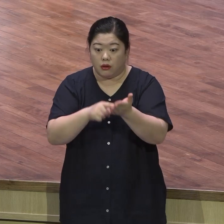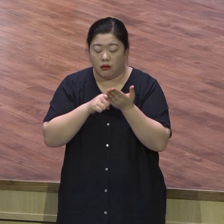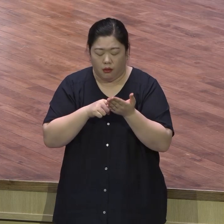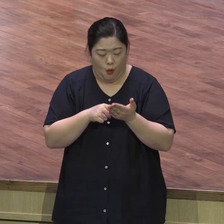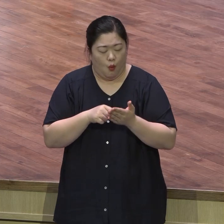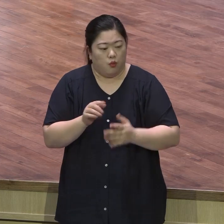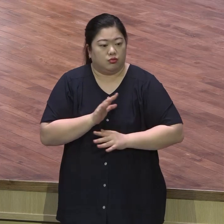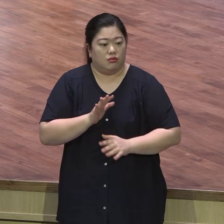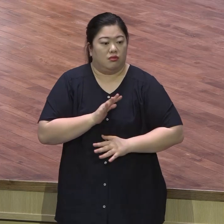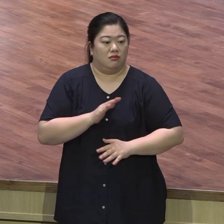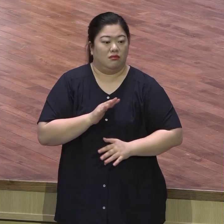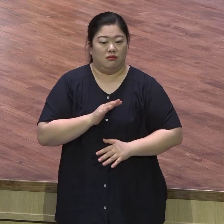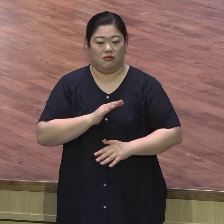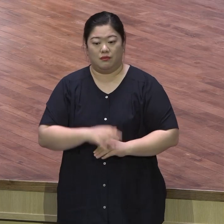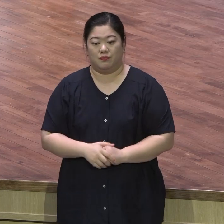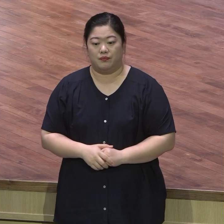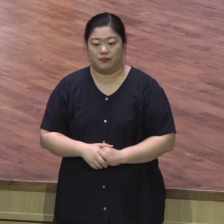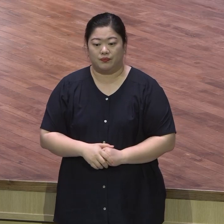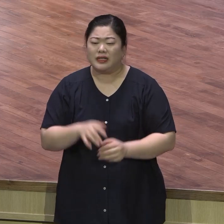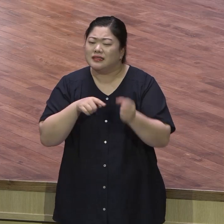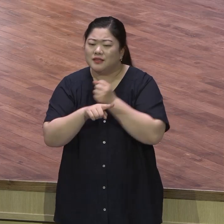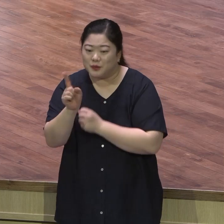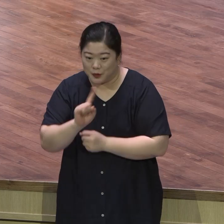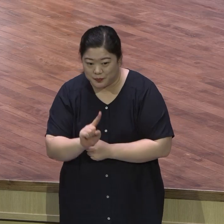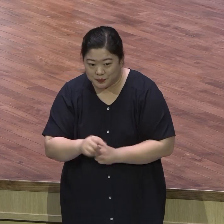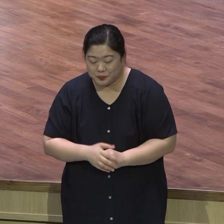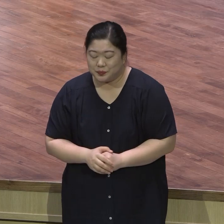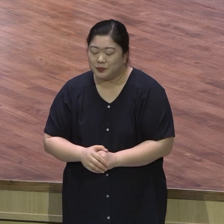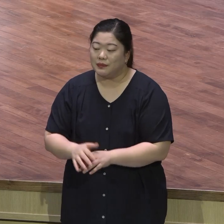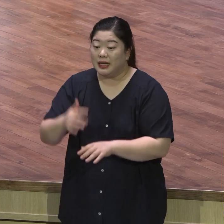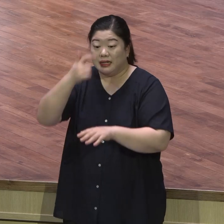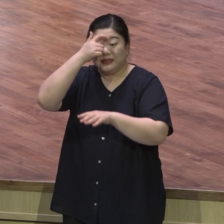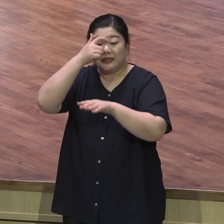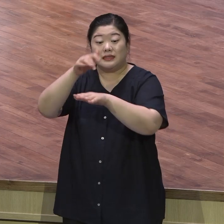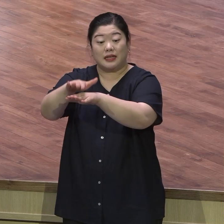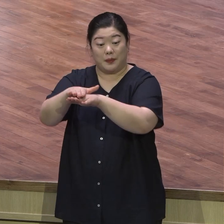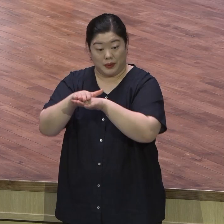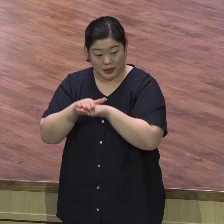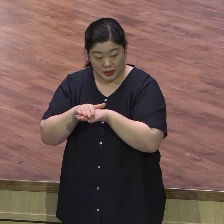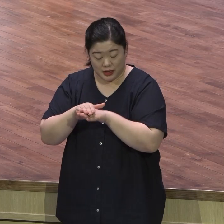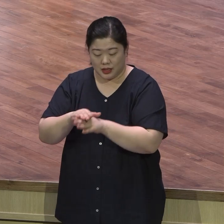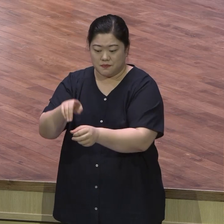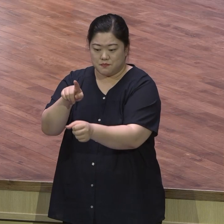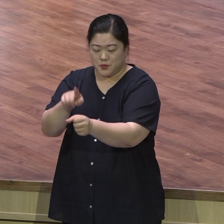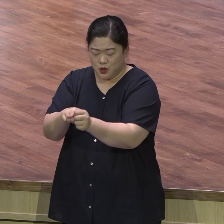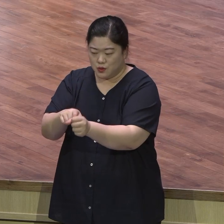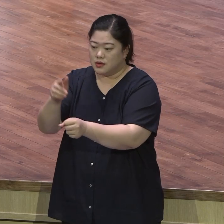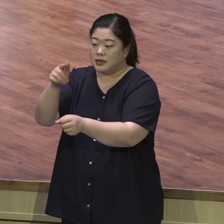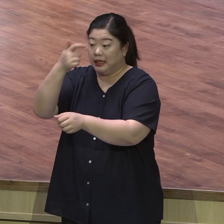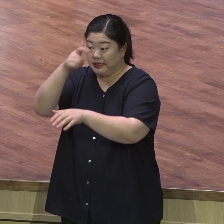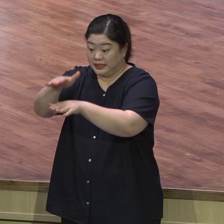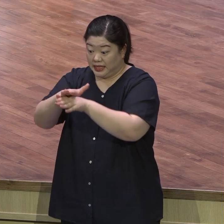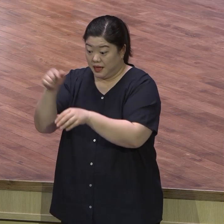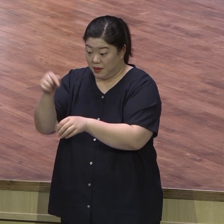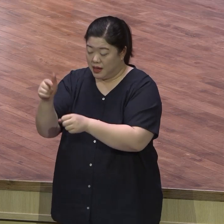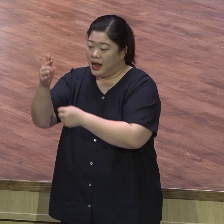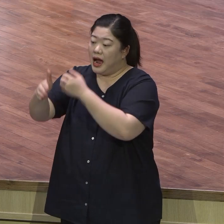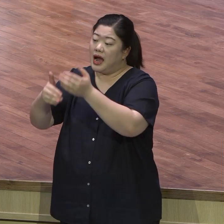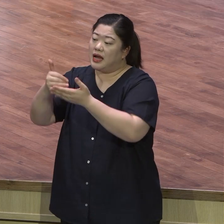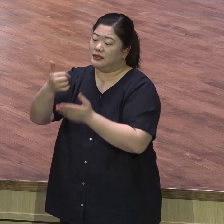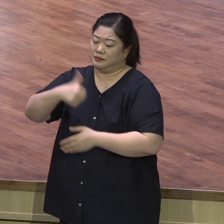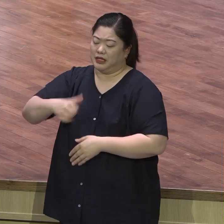이 말씀을 무엇을 강조하느냐 예배가 하나님의 자녀에게 있어서 가장